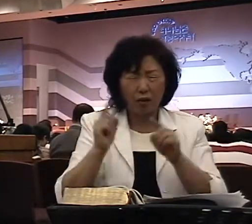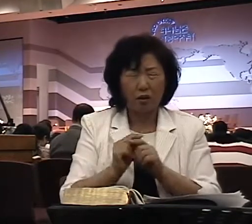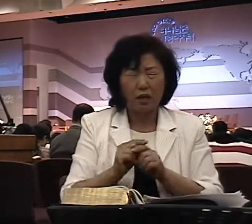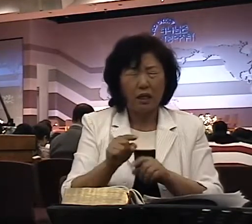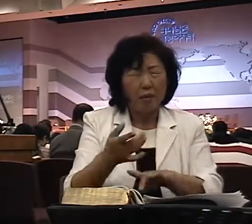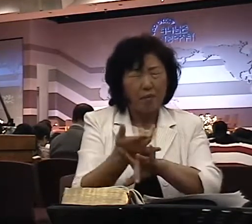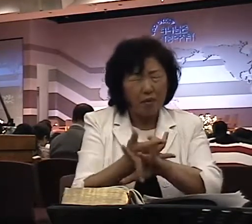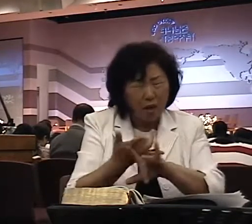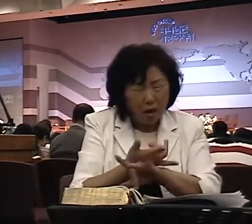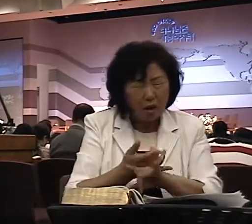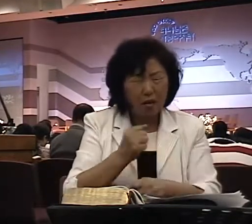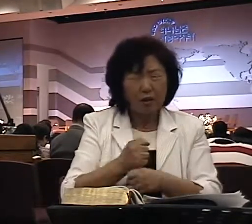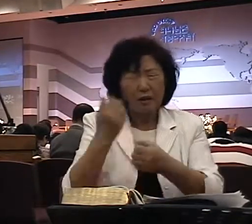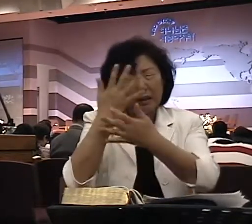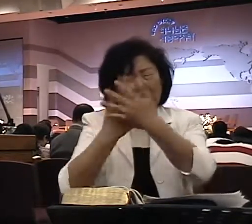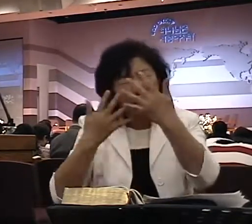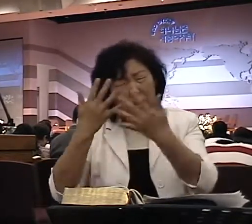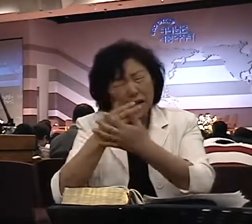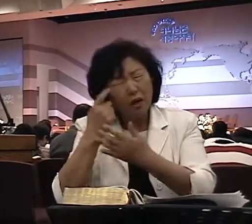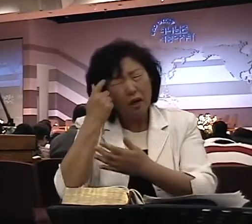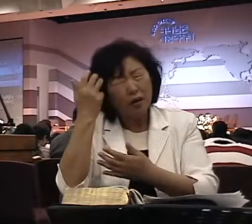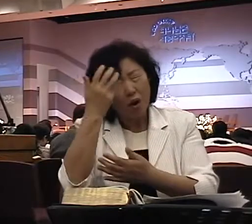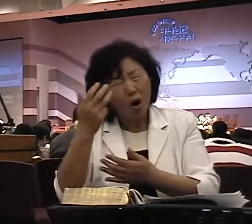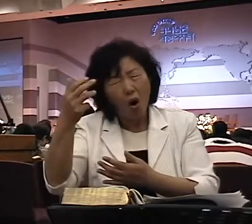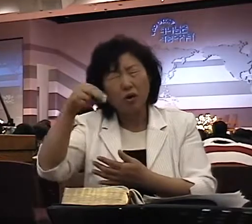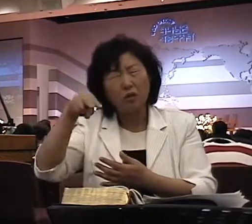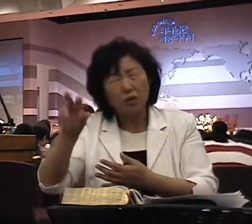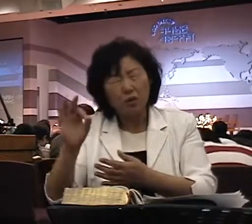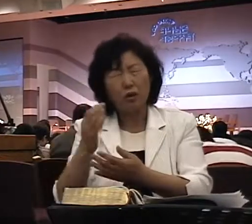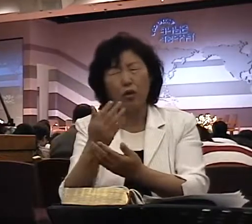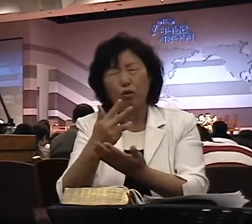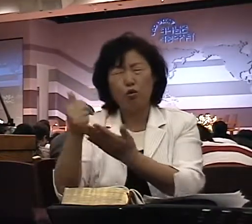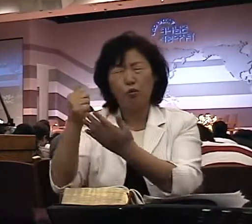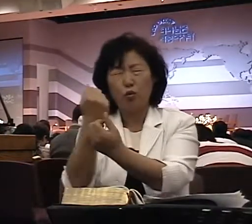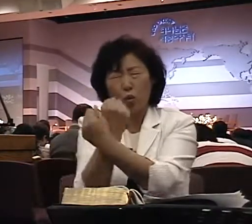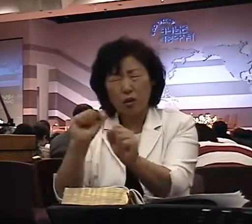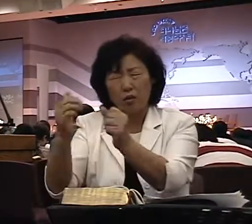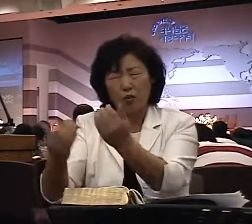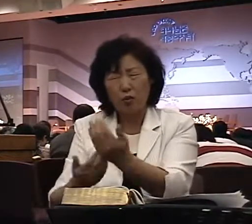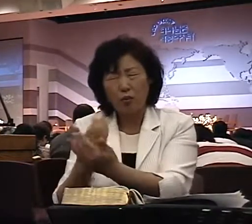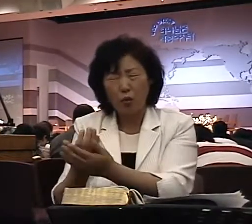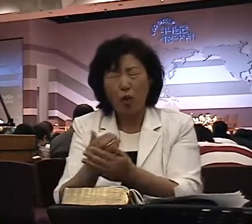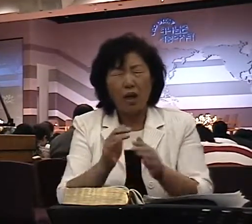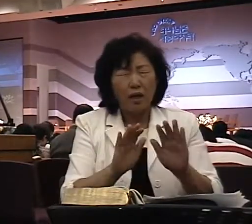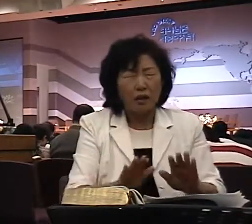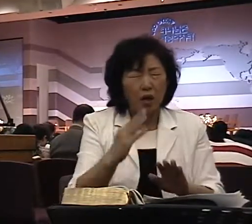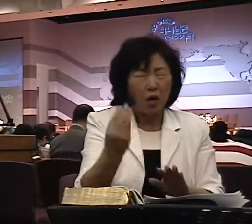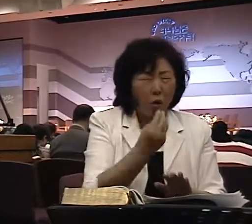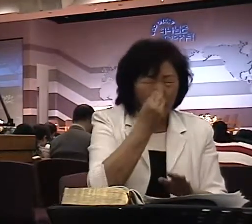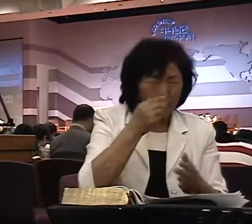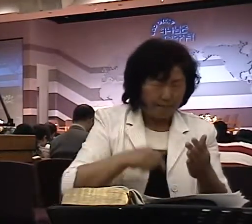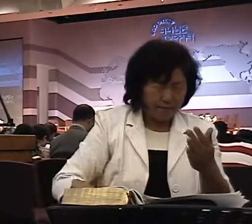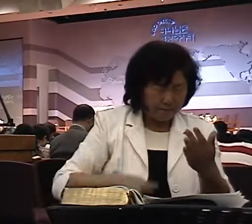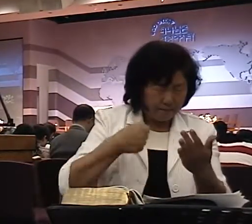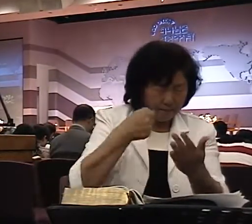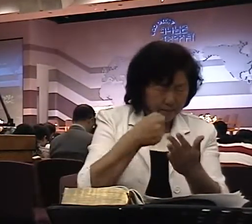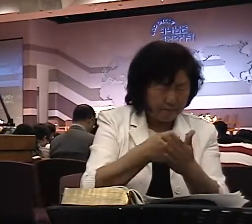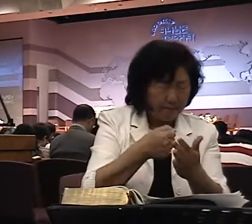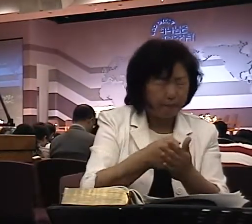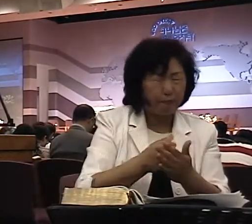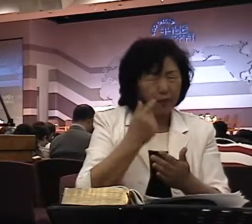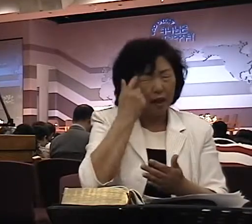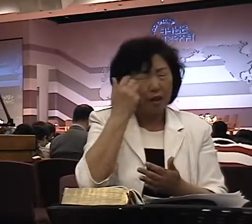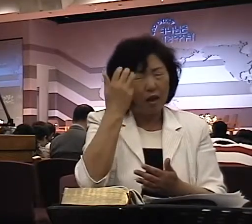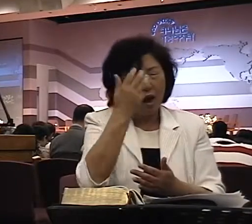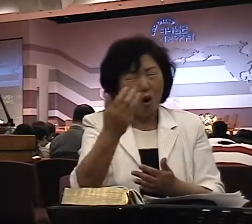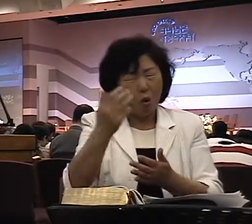삼아 희석되었던 나의 영성 주님 용서하여 주시옵소서. 이제 거룩한 결단을 하고 이것이 나의